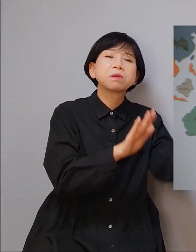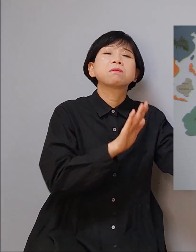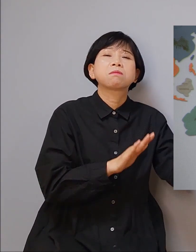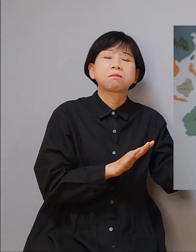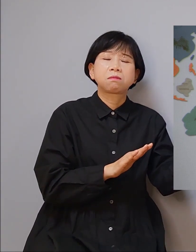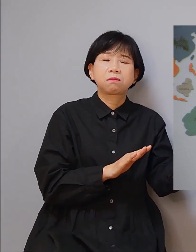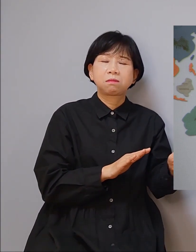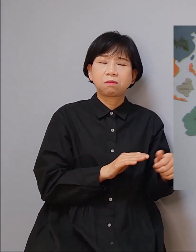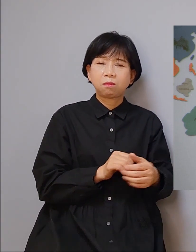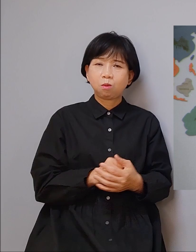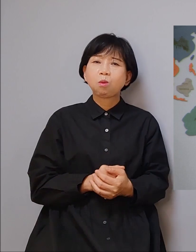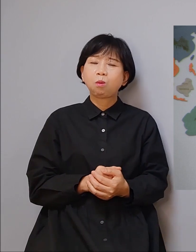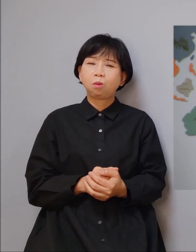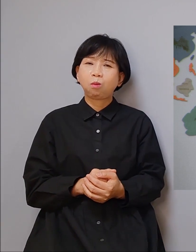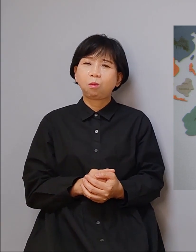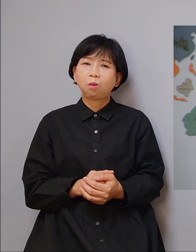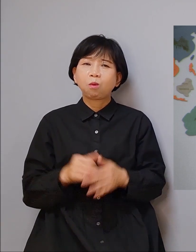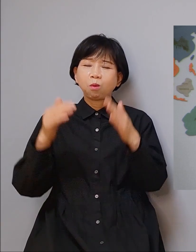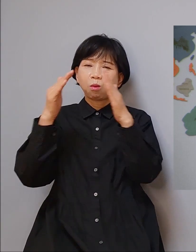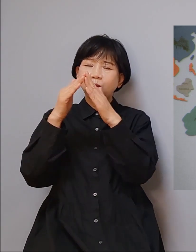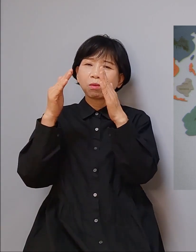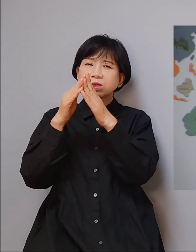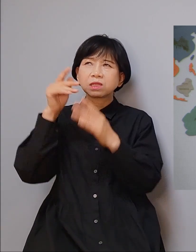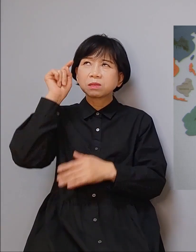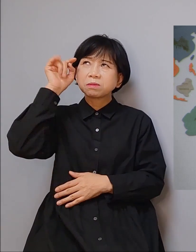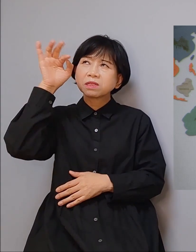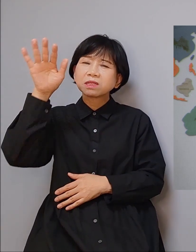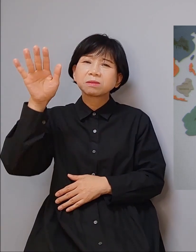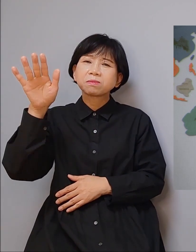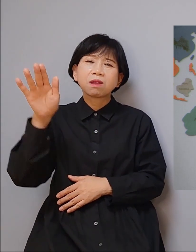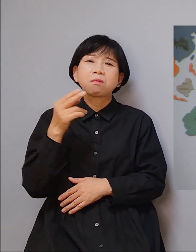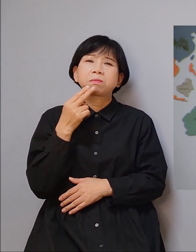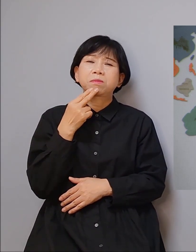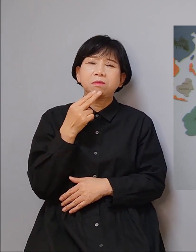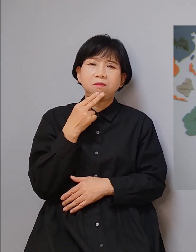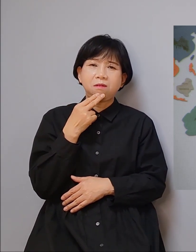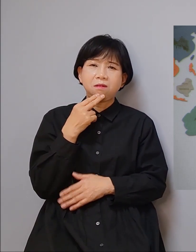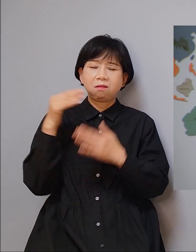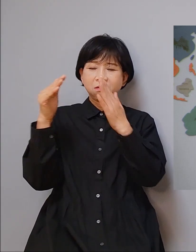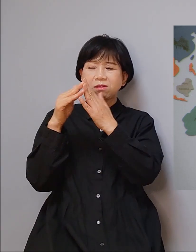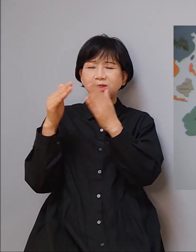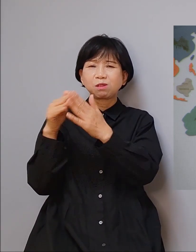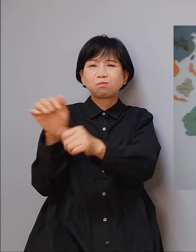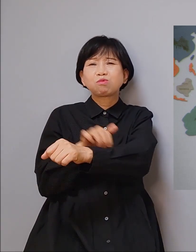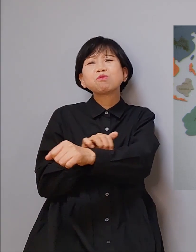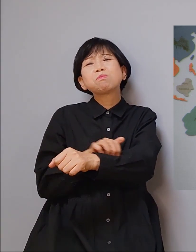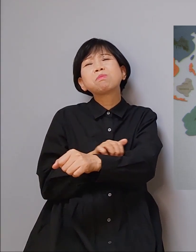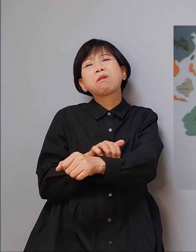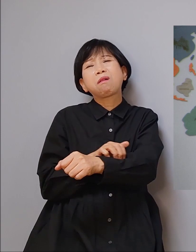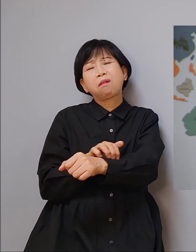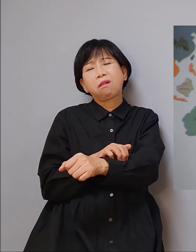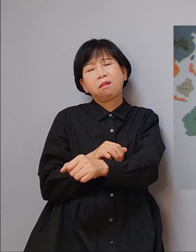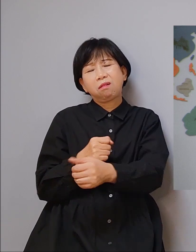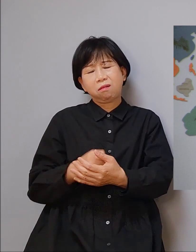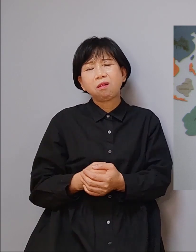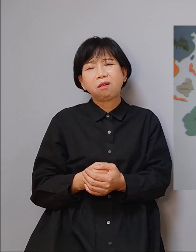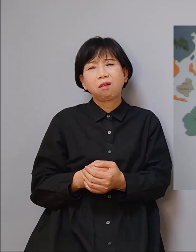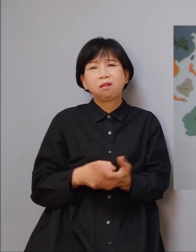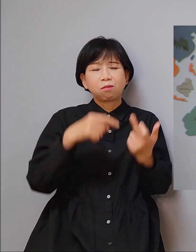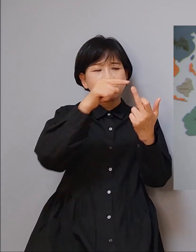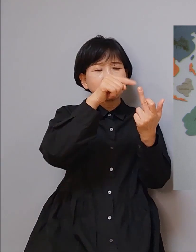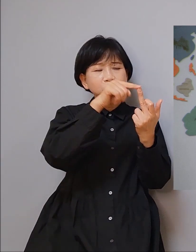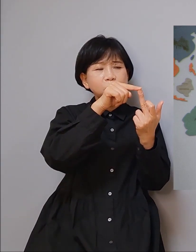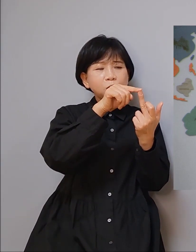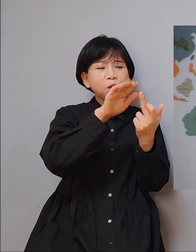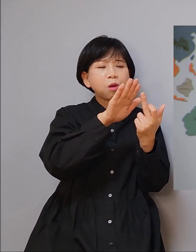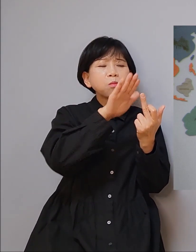없게끔 만들어 버리는 거죠. 이게 끝이 아닙니다. 새끼를 억지로 벼랑 끝에서 떨어뜨려 날갯짓을 하도록